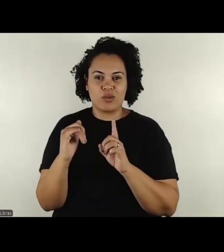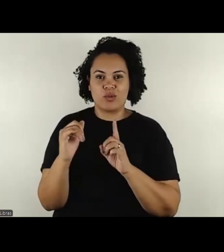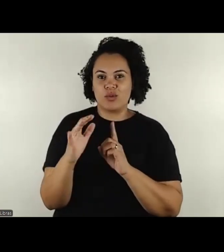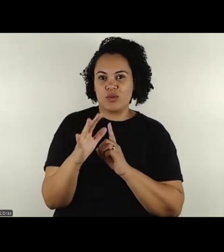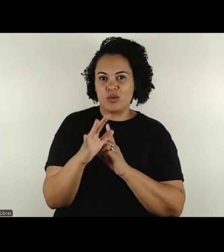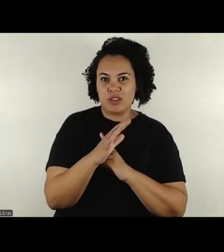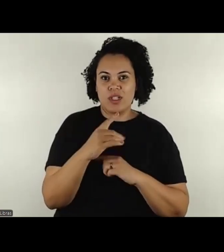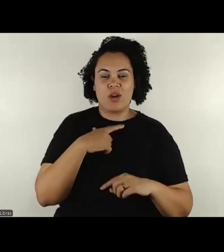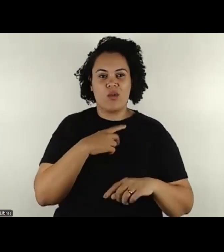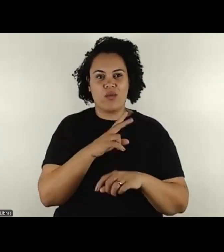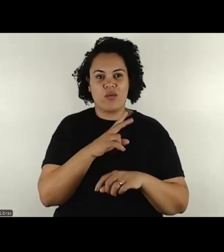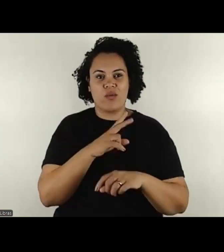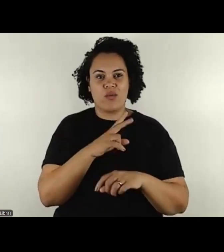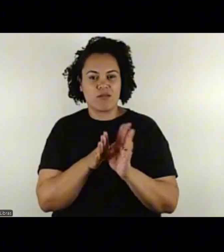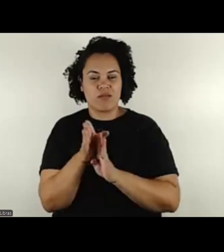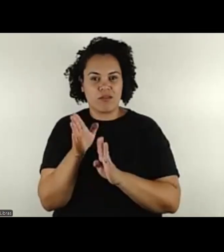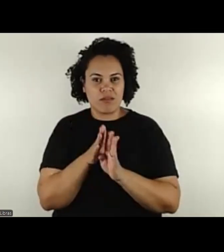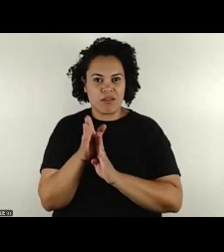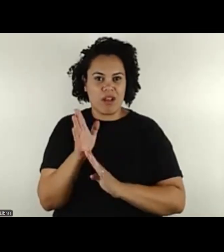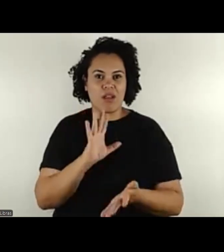do CRES-MG.